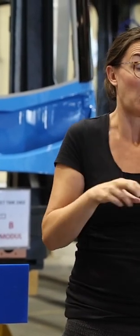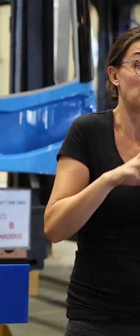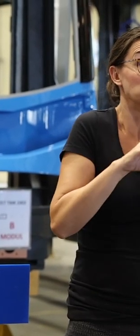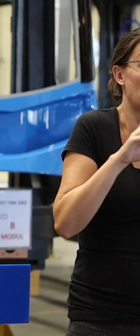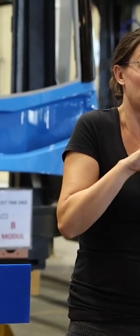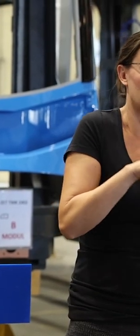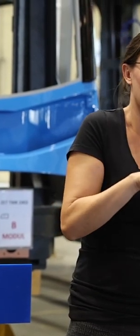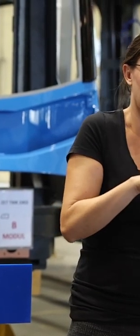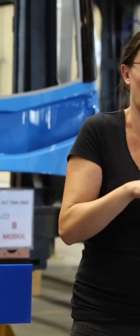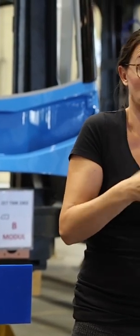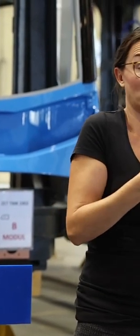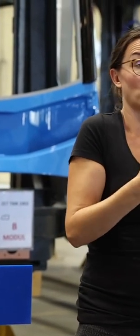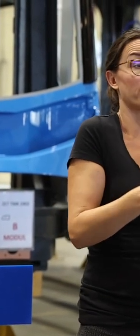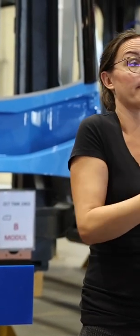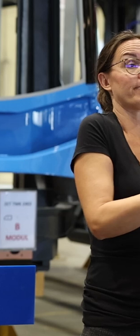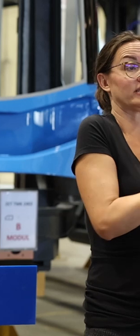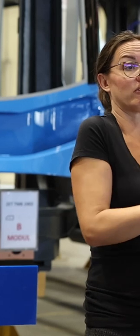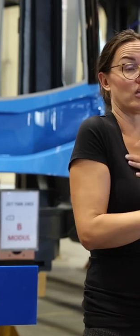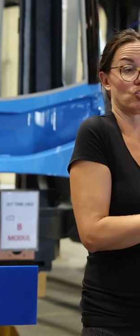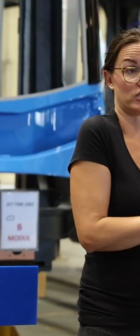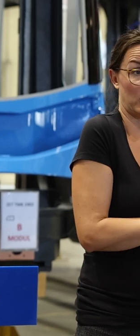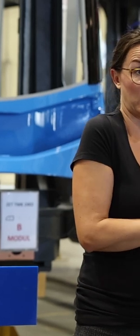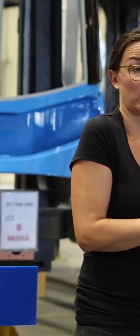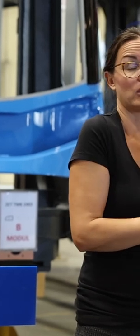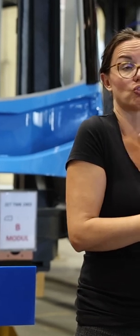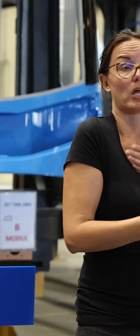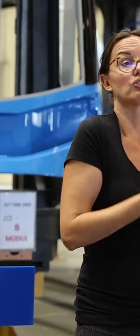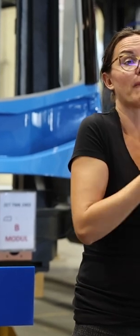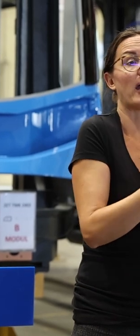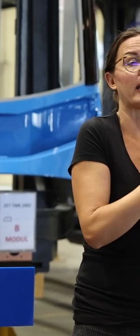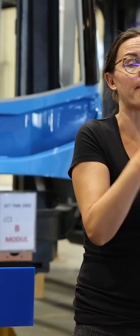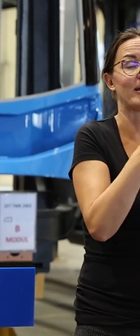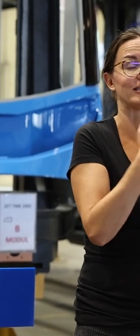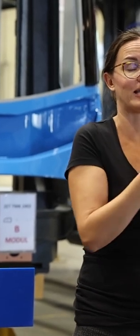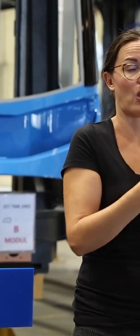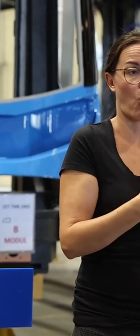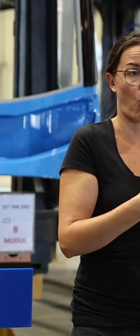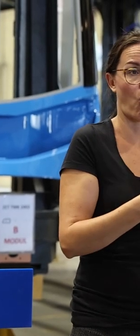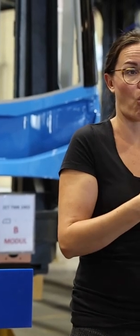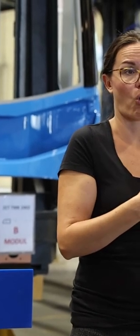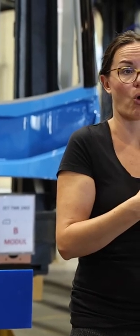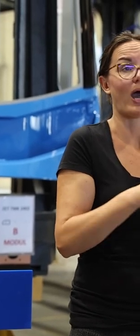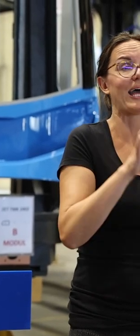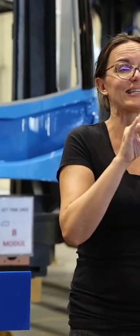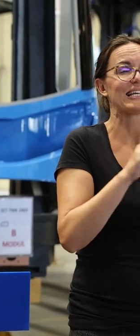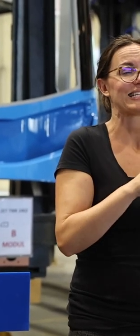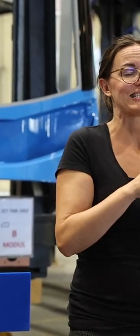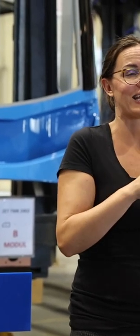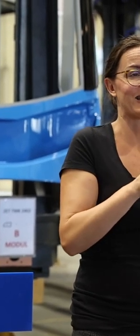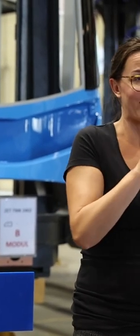smo i predstavili ove cijene, rekavši da je naša ponuda, odnosno GPZO-a, Gradska plinara Zagreb opskrbe 10 centi jeftinija